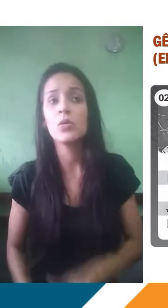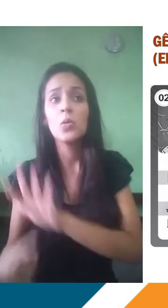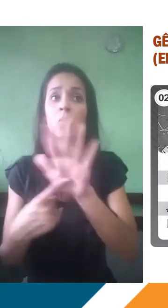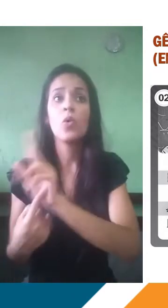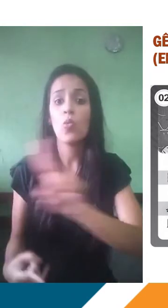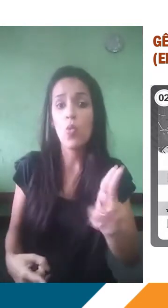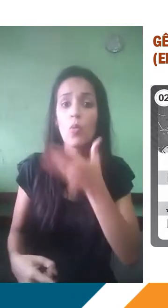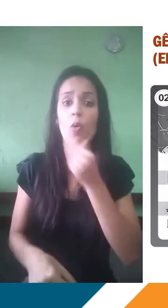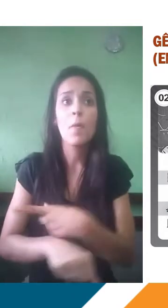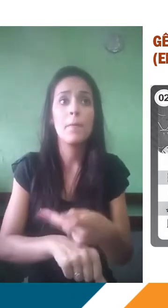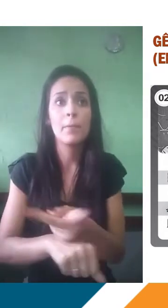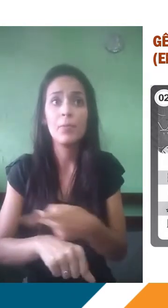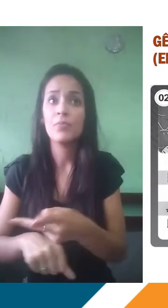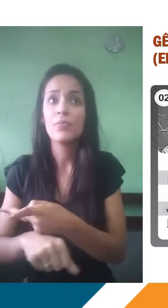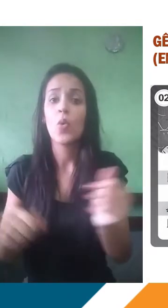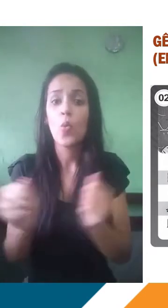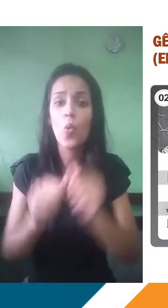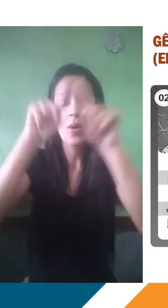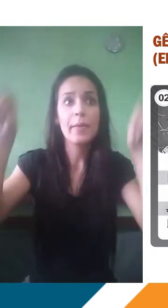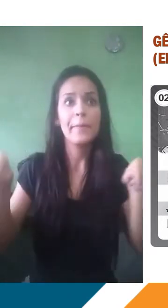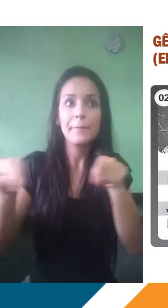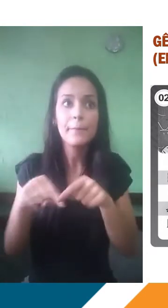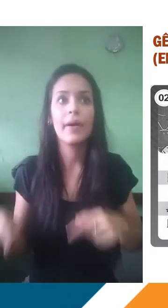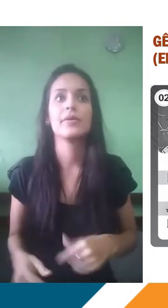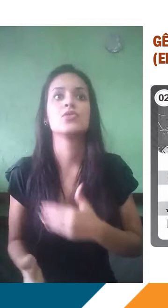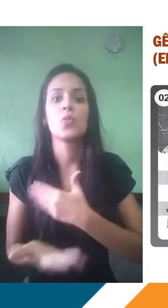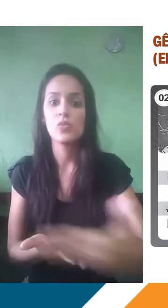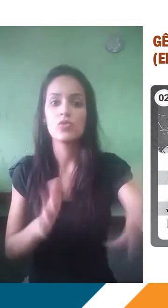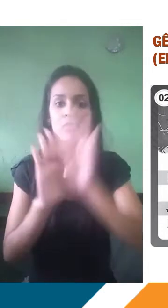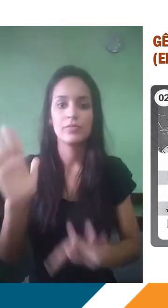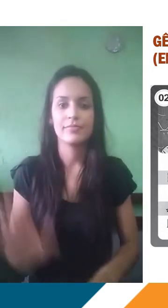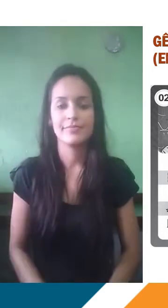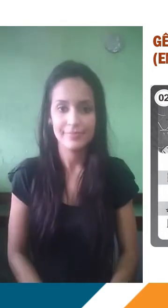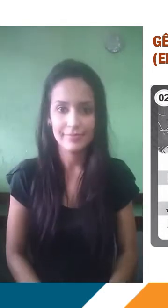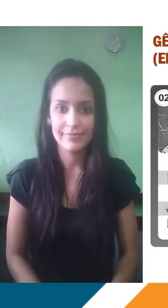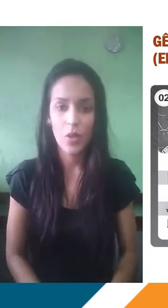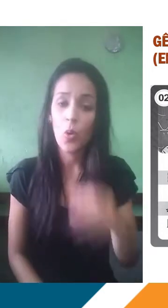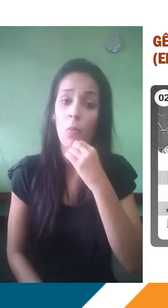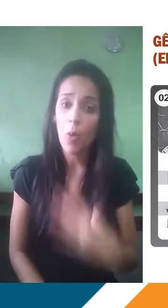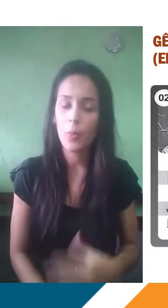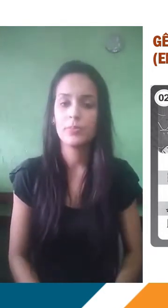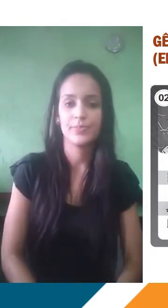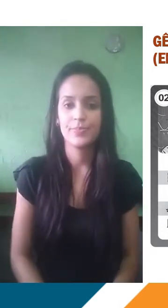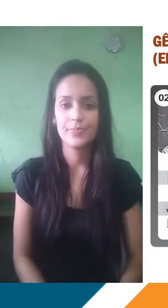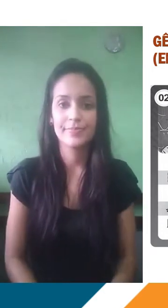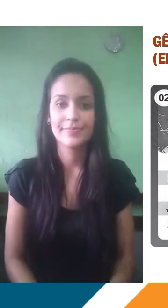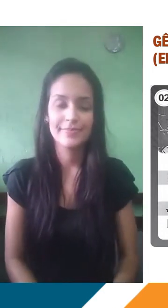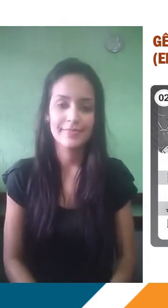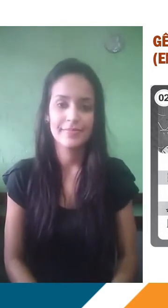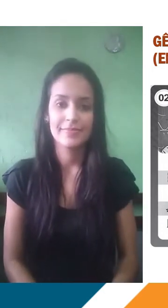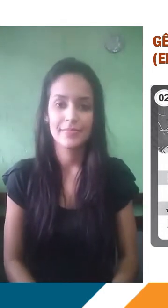essa questão trouxe ao debate o gênero textual carta de jogo pelo seu formato Mas o que pode-se observar